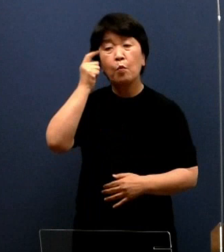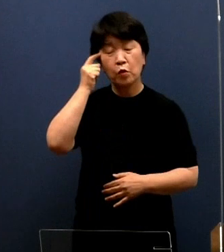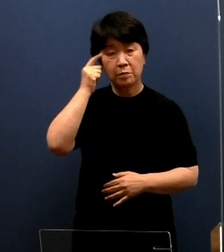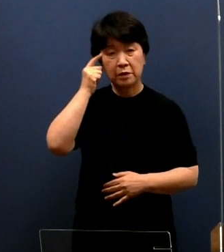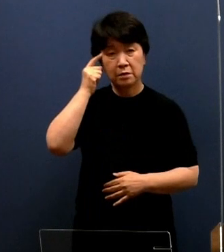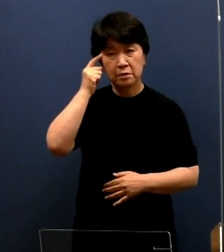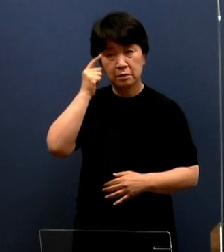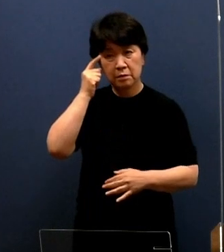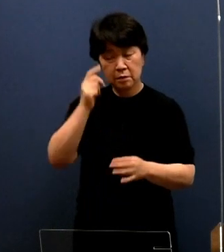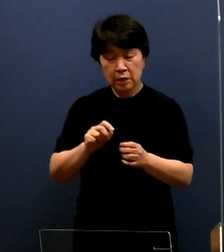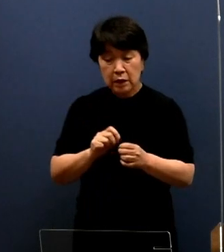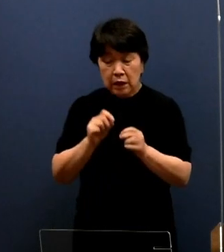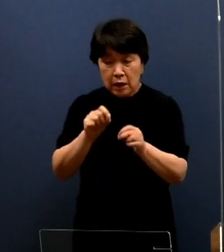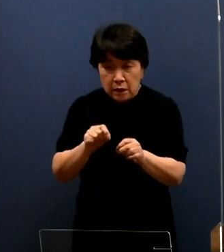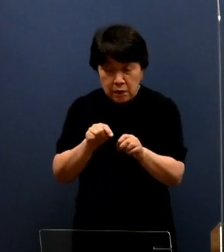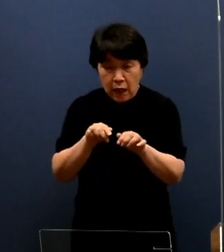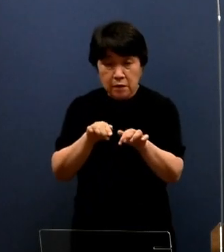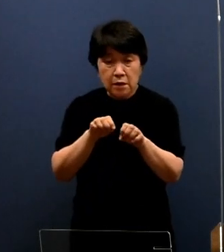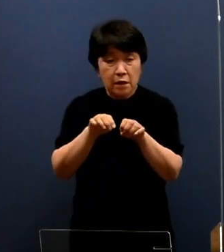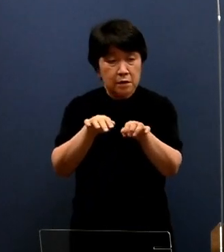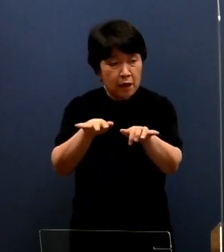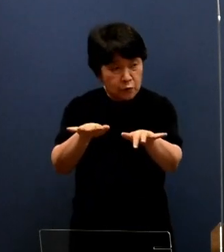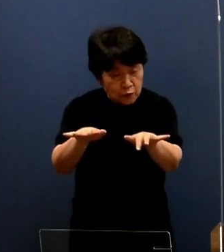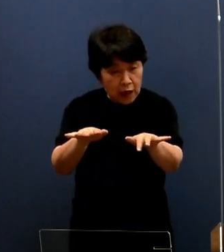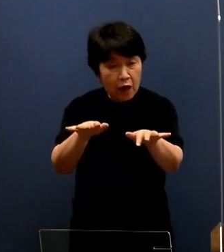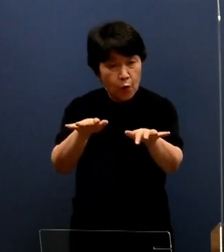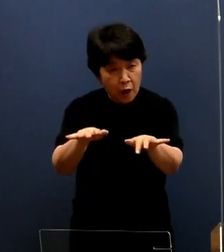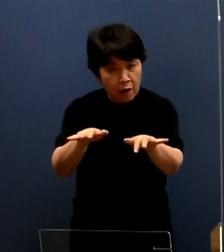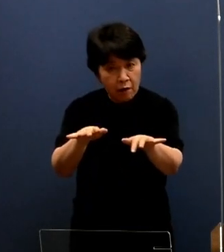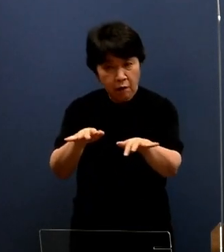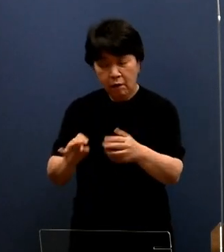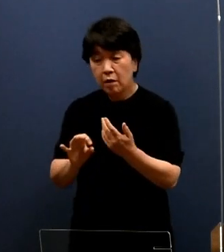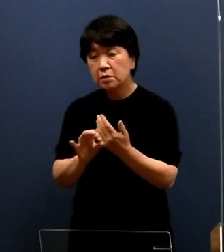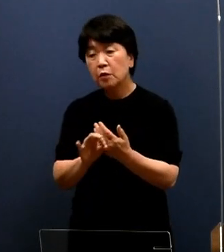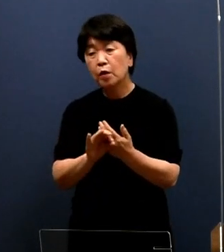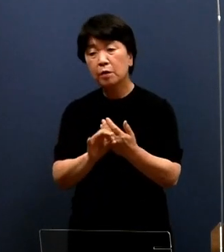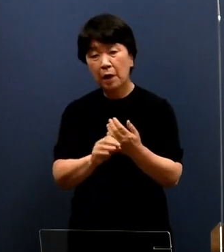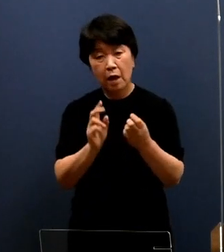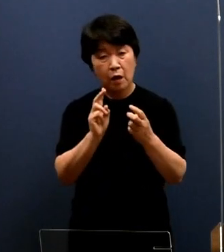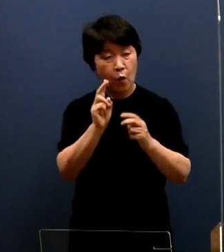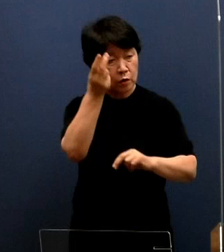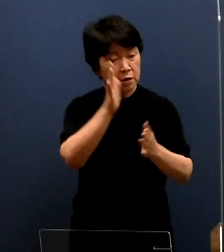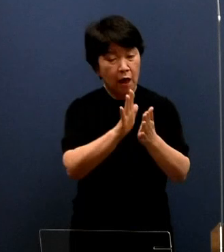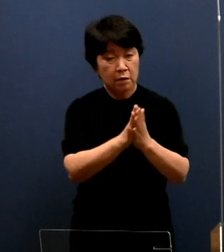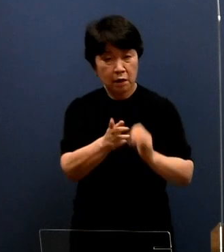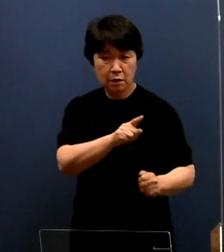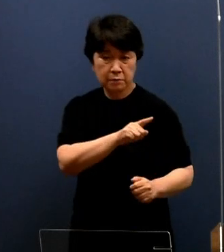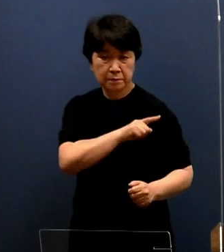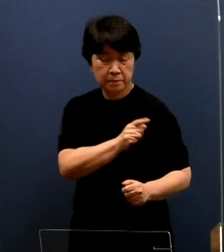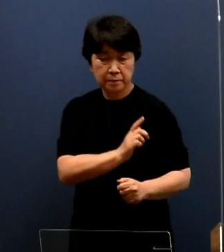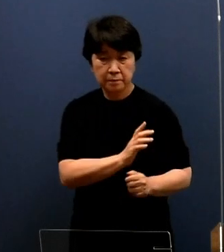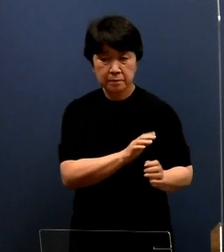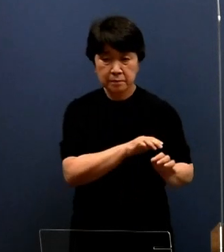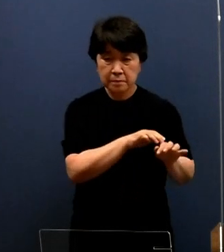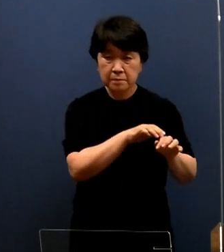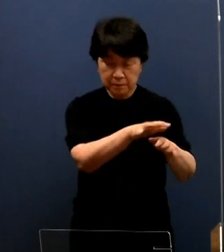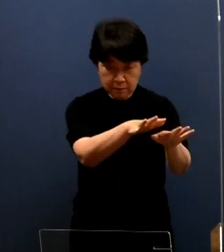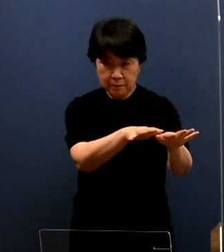大は普通に考えてください。沖縄県の方が先行したんですよ。